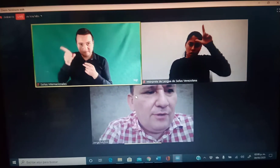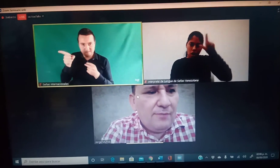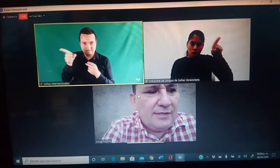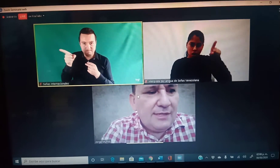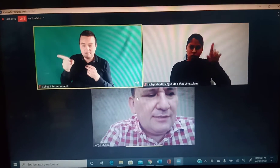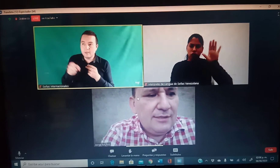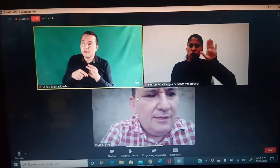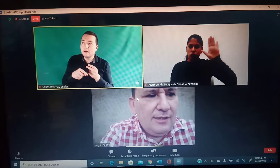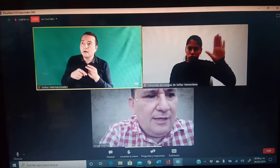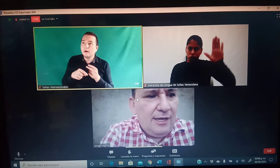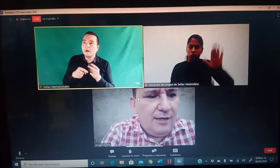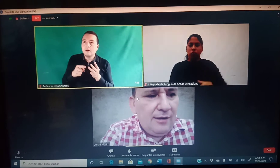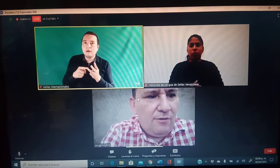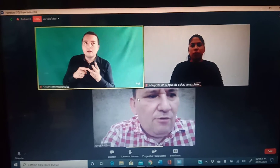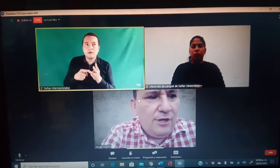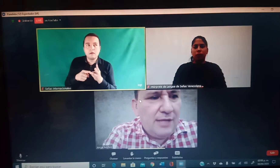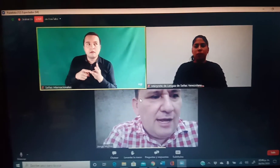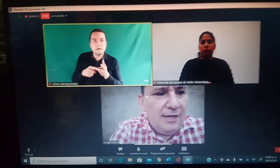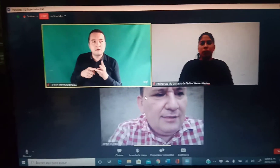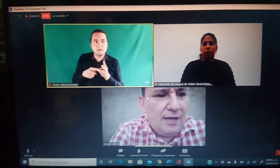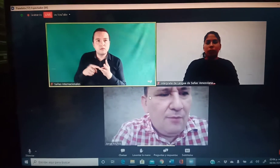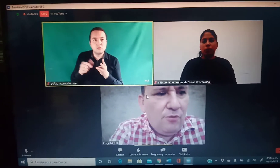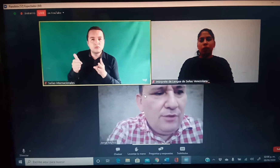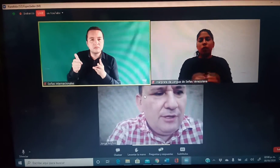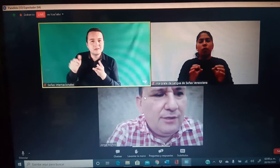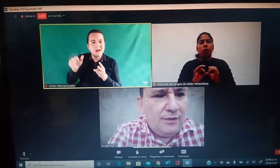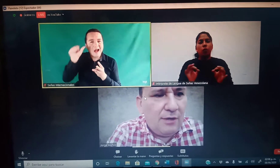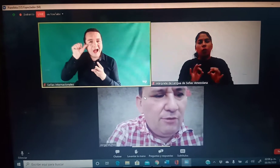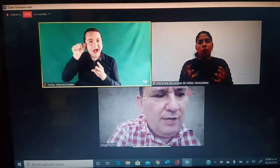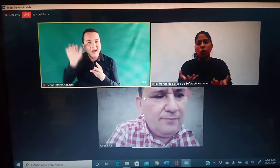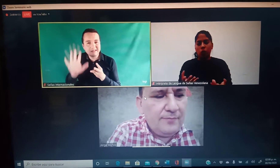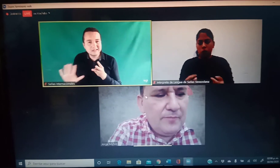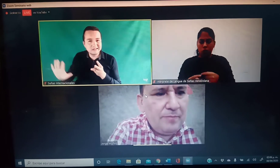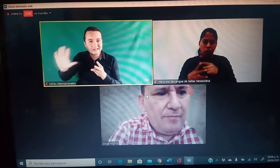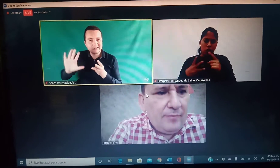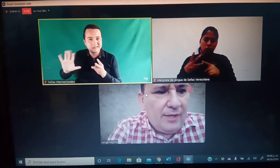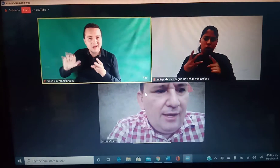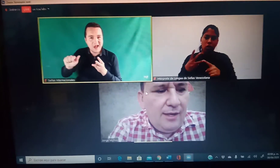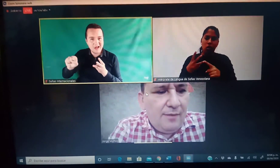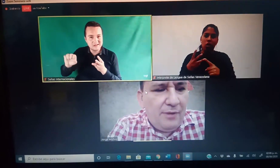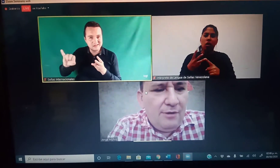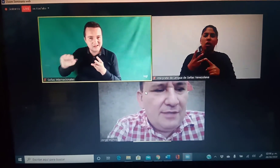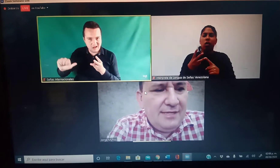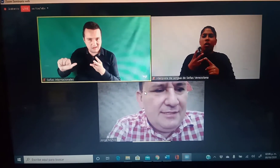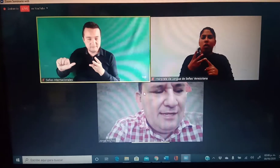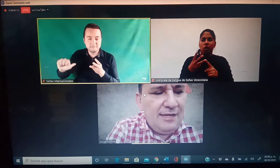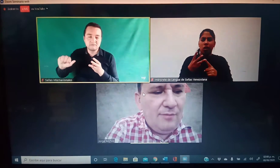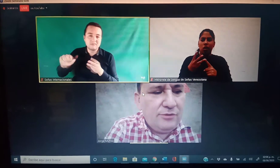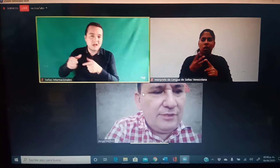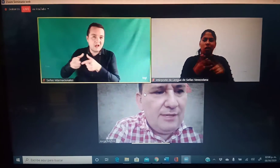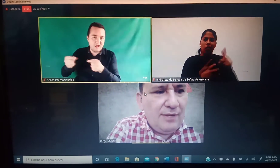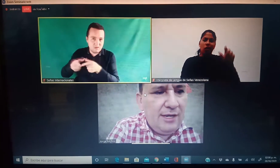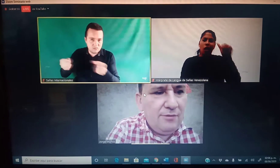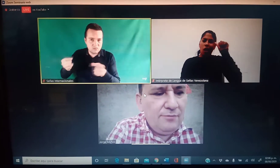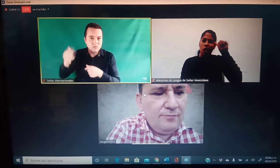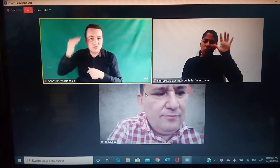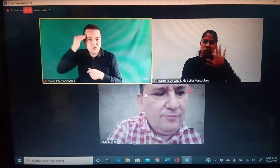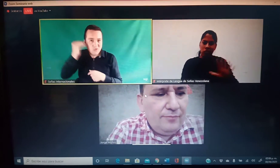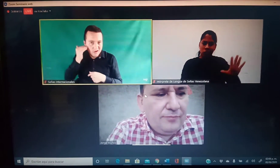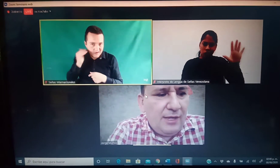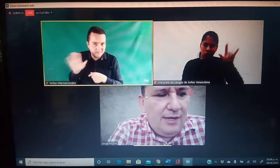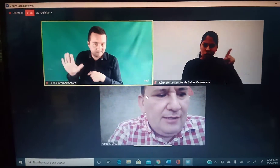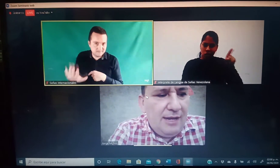por empresas orientales de Japón y de Corea. Ok. la esencia, digamos, en el manejo